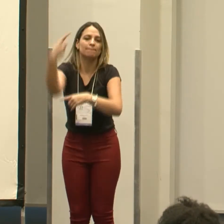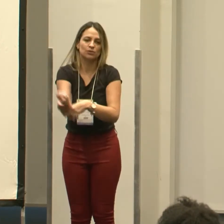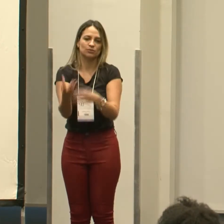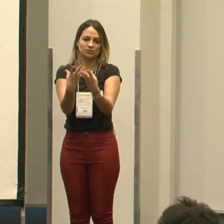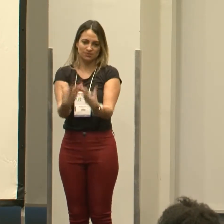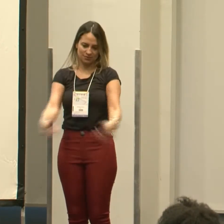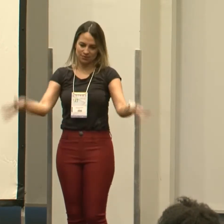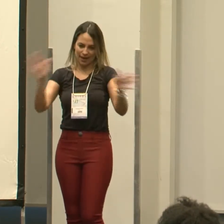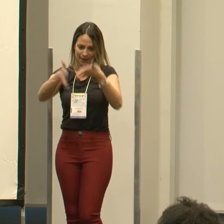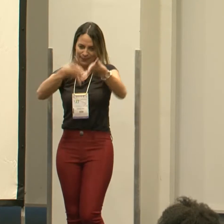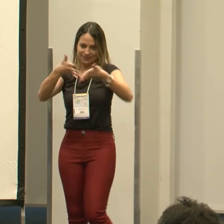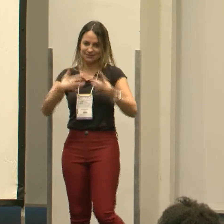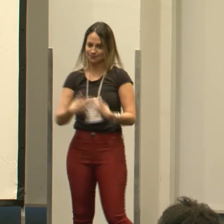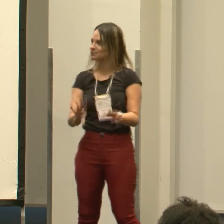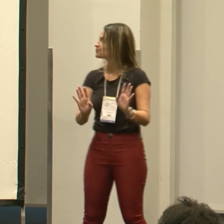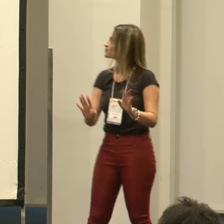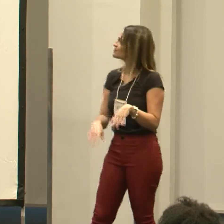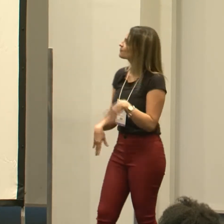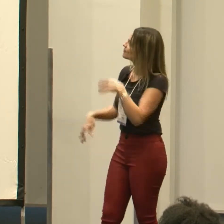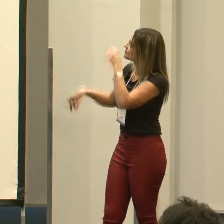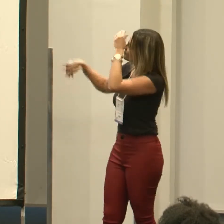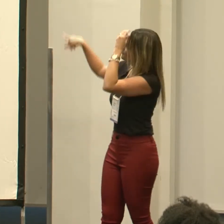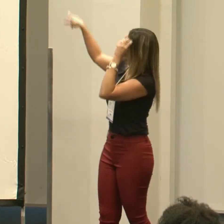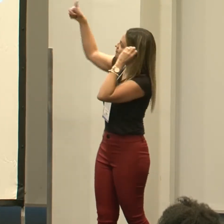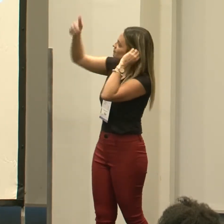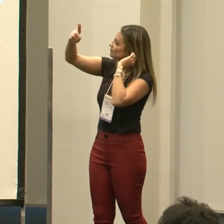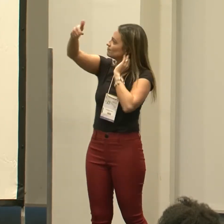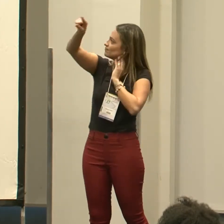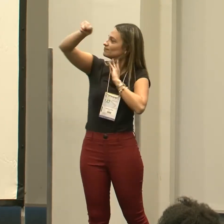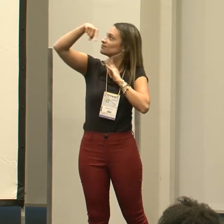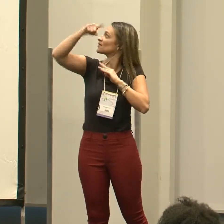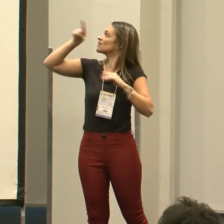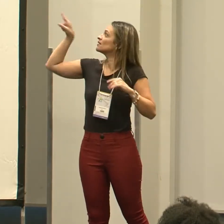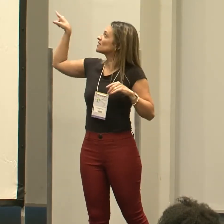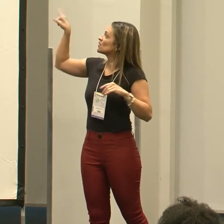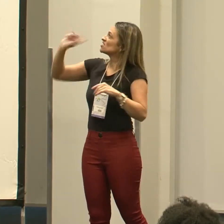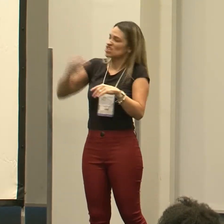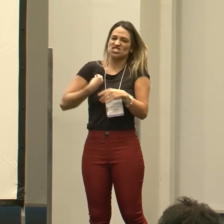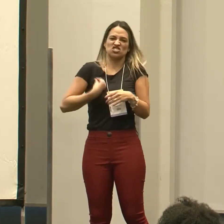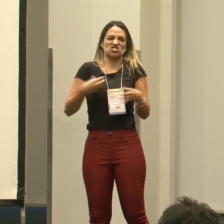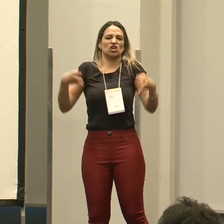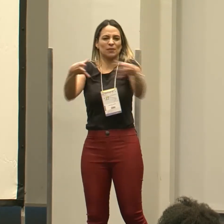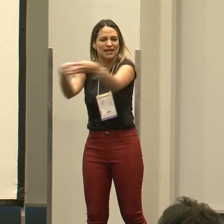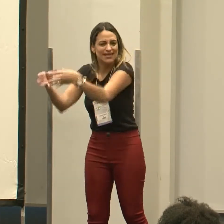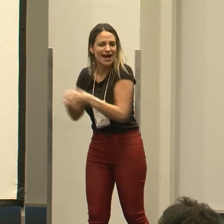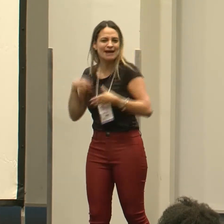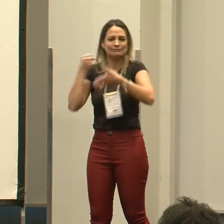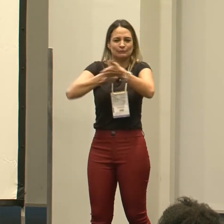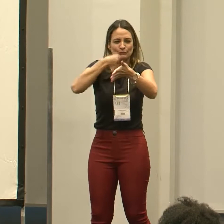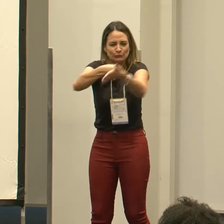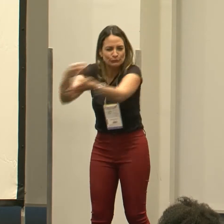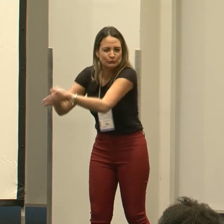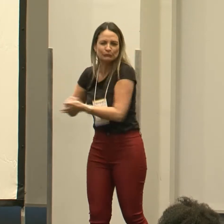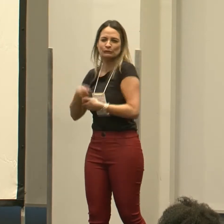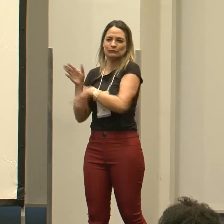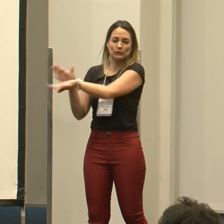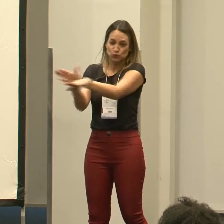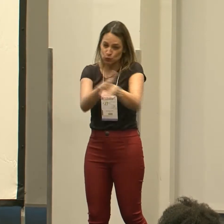francesa, e depois isso se transformou. Ele participava das lutas